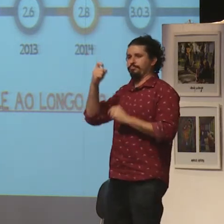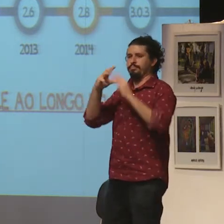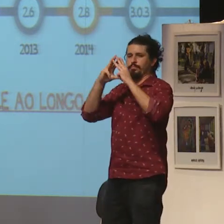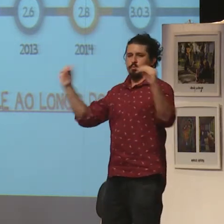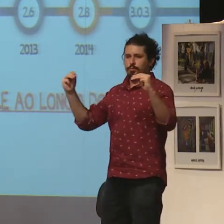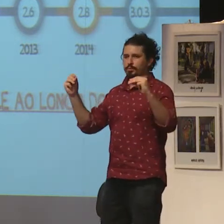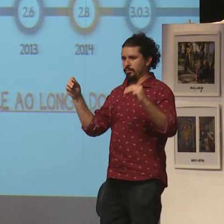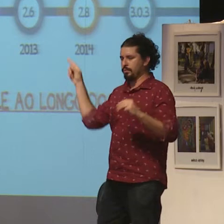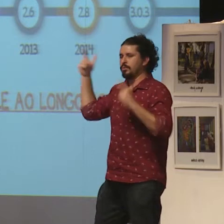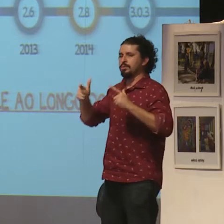O criador foi Martins.